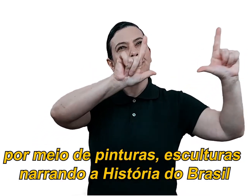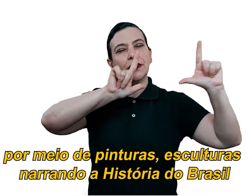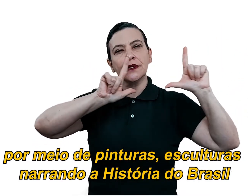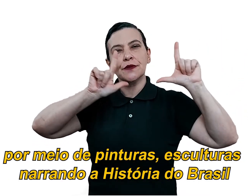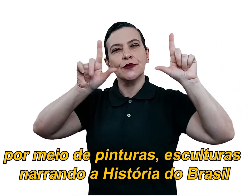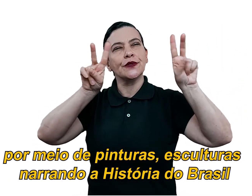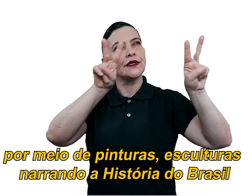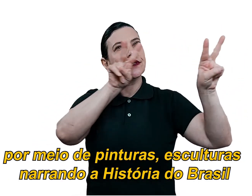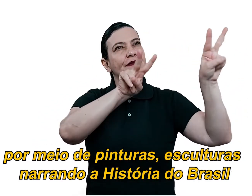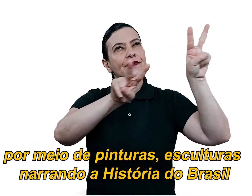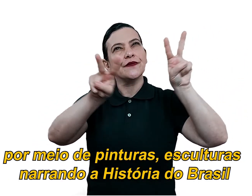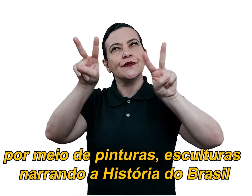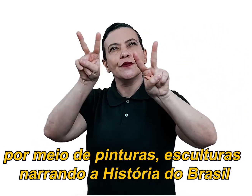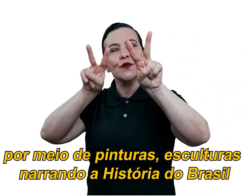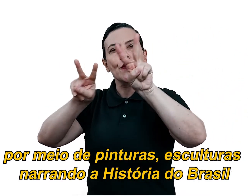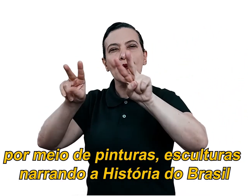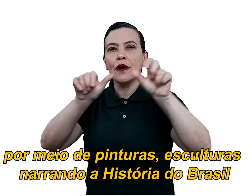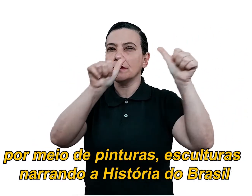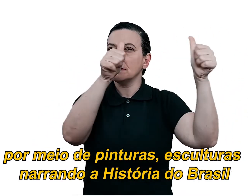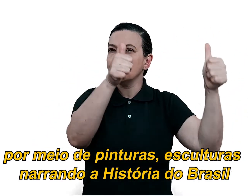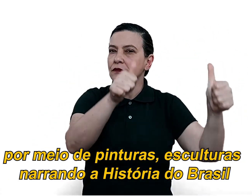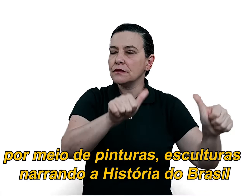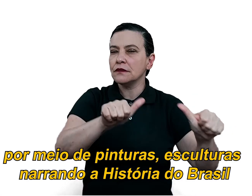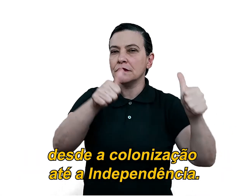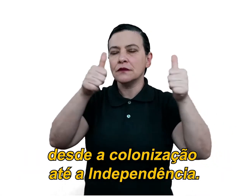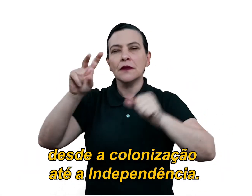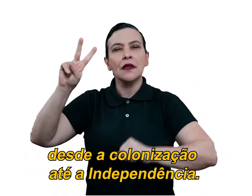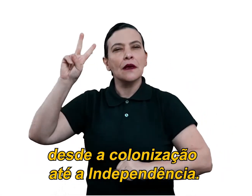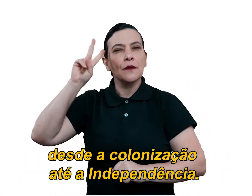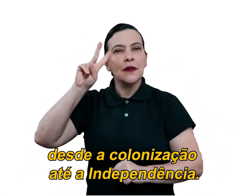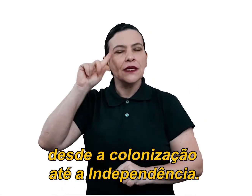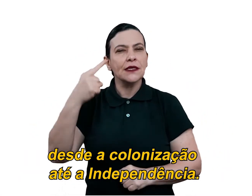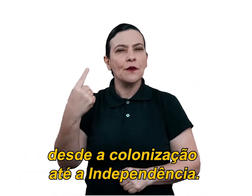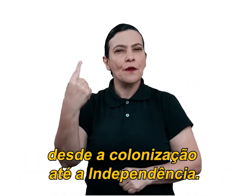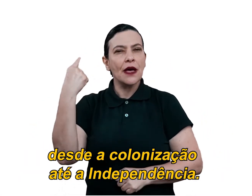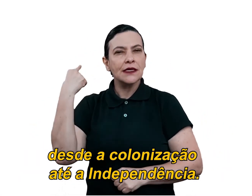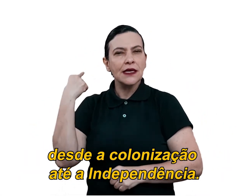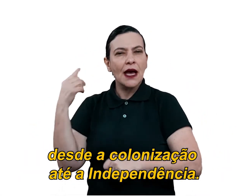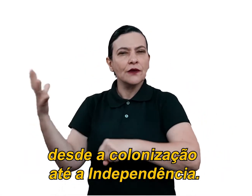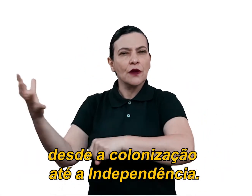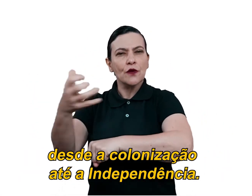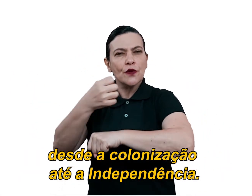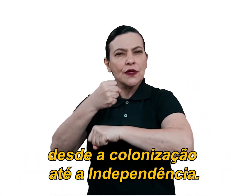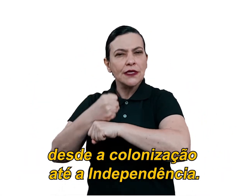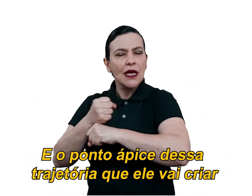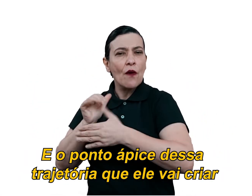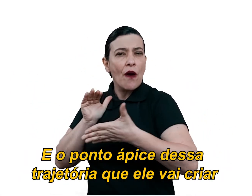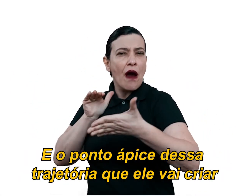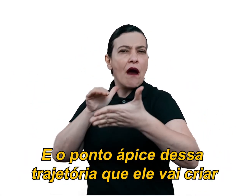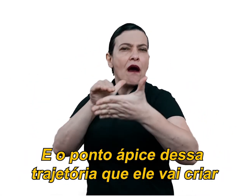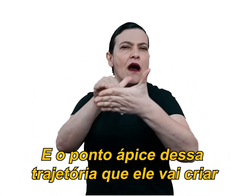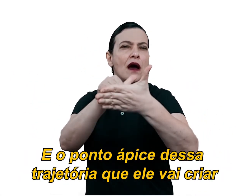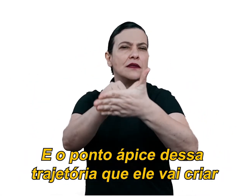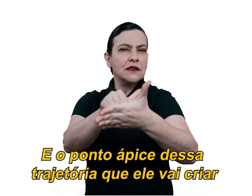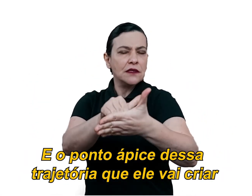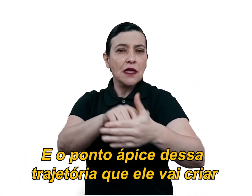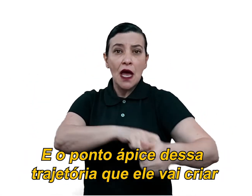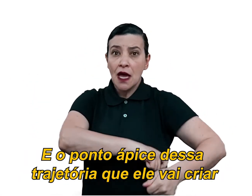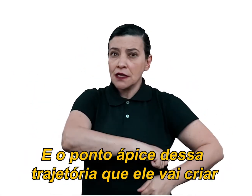esculturas, e narrando a história do Brasil, desde a colonização até a independência. E o ponto ápice dessa trajetória que ele